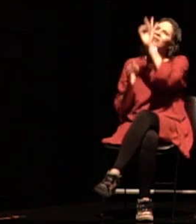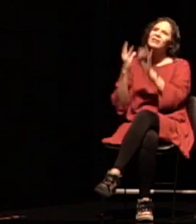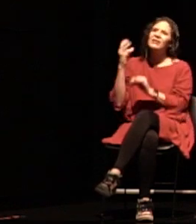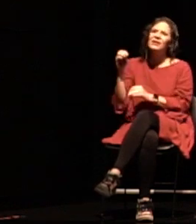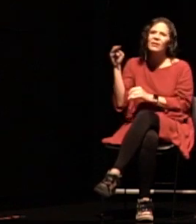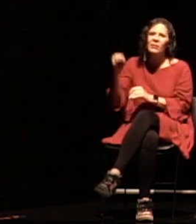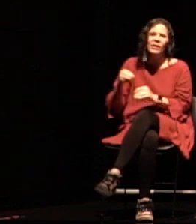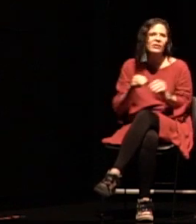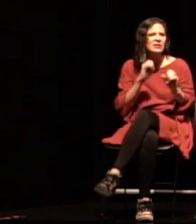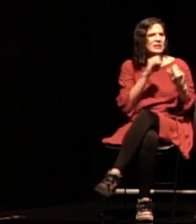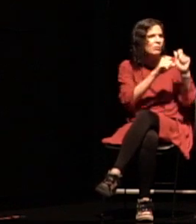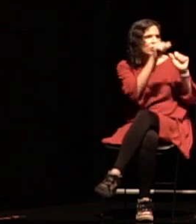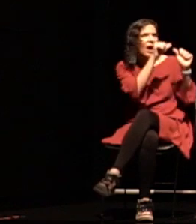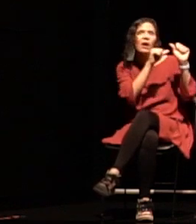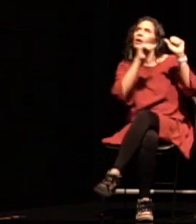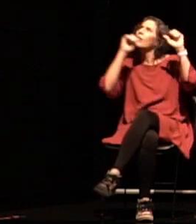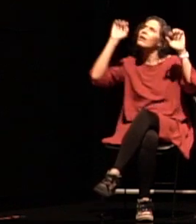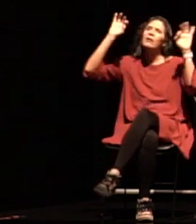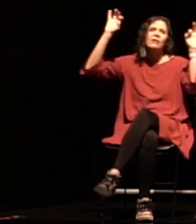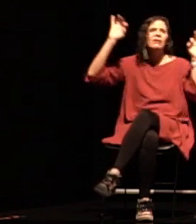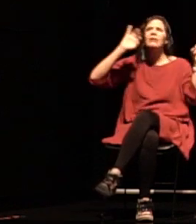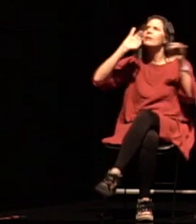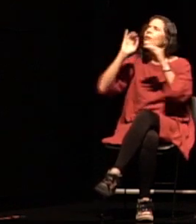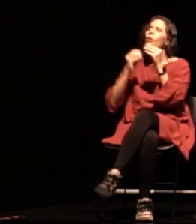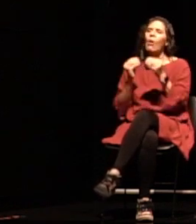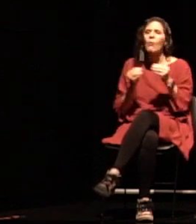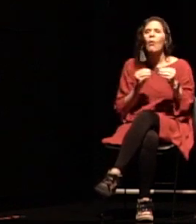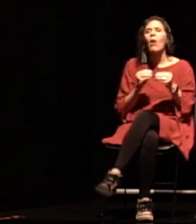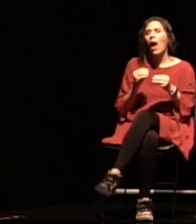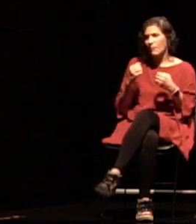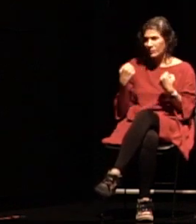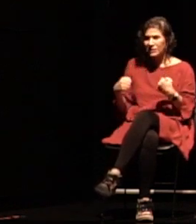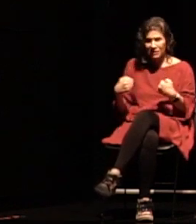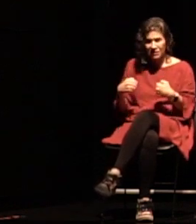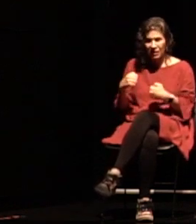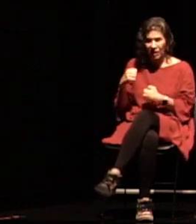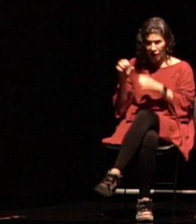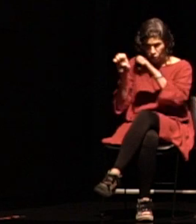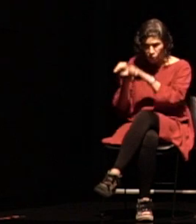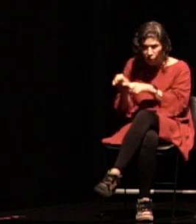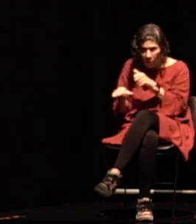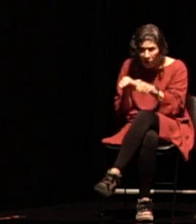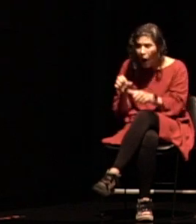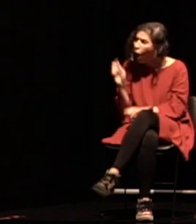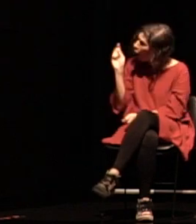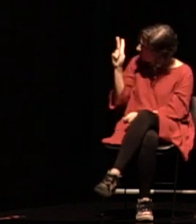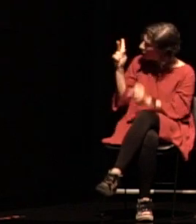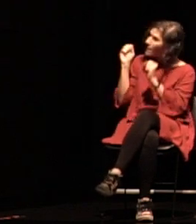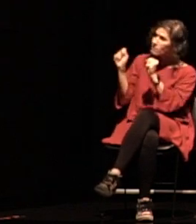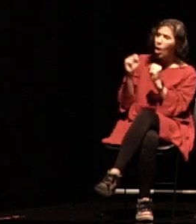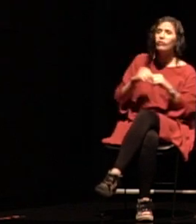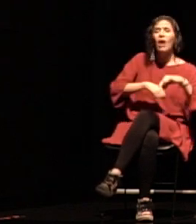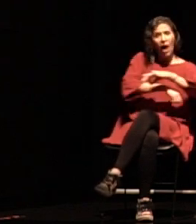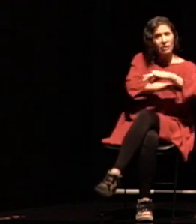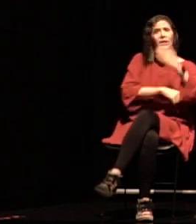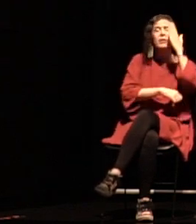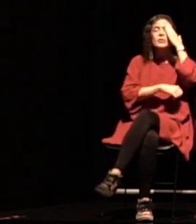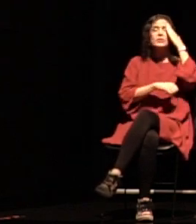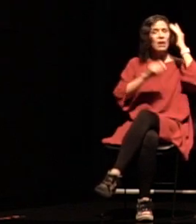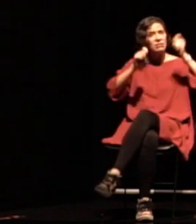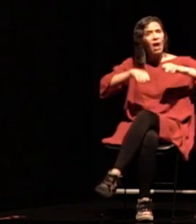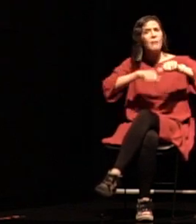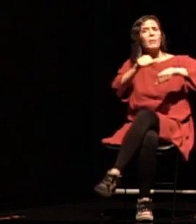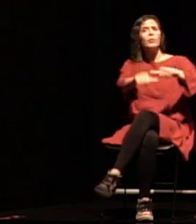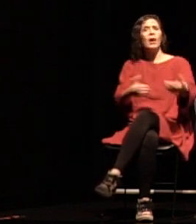vai ficar melhor se mudar um pouco aqui. Ah, mas tem que mudar, então, o cálculo estrutural. Que mude, vai lá, no arquiteto eu sei que dá certo, pode